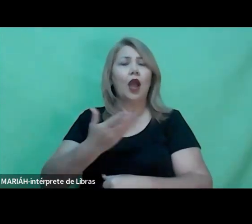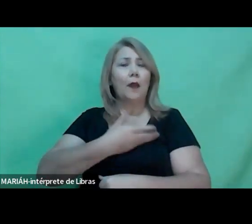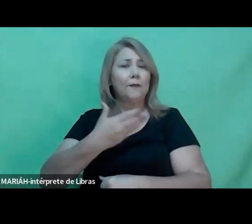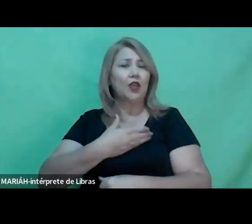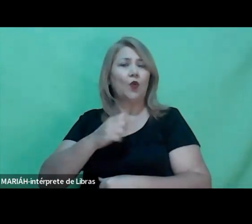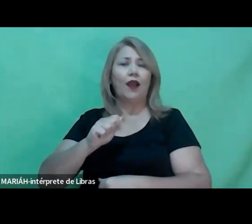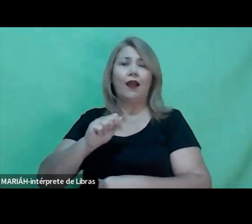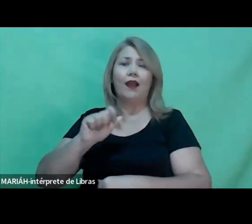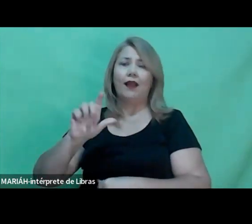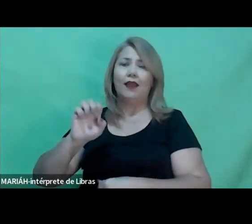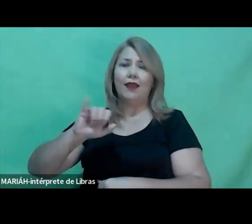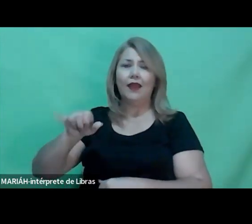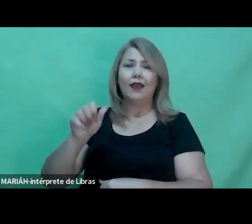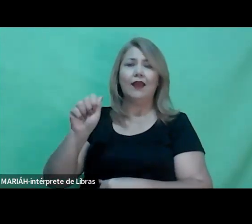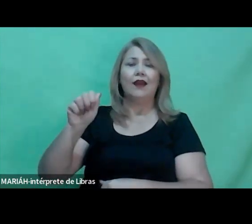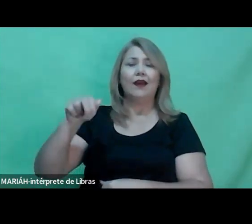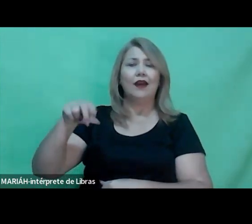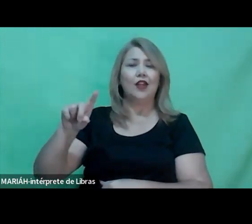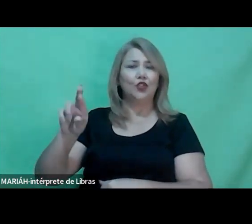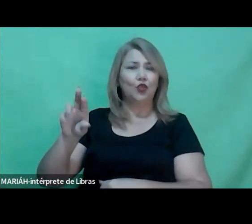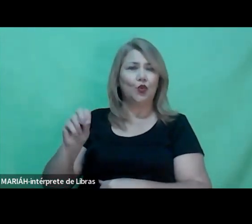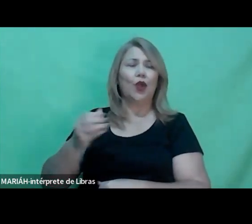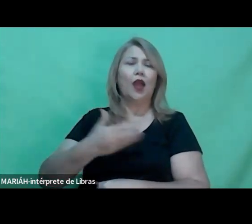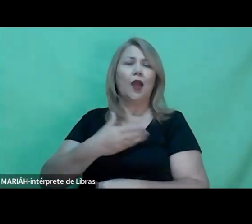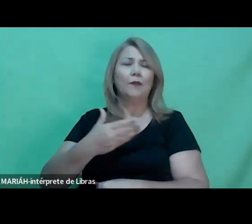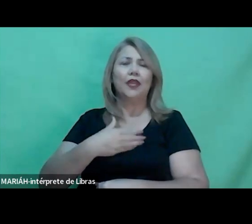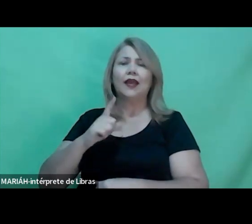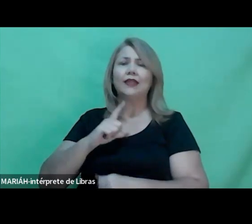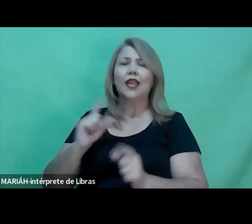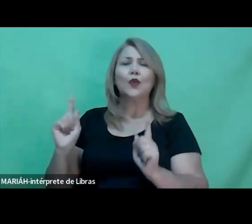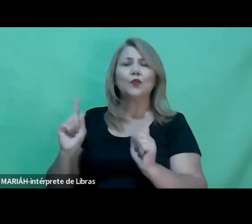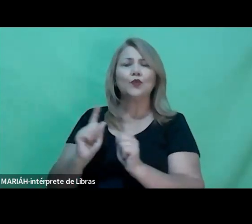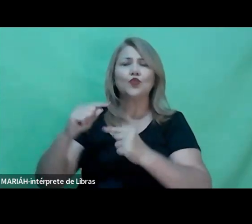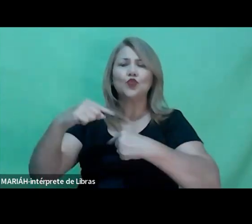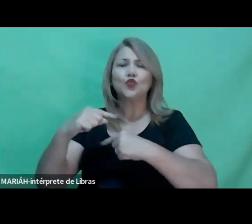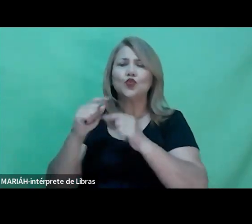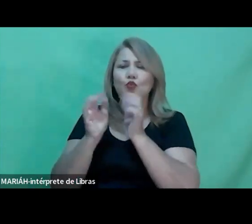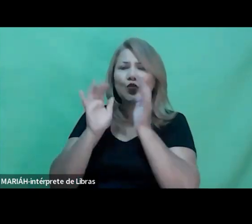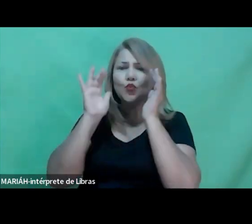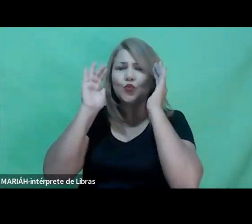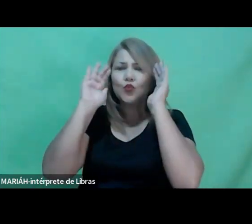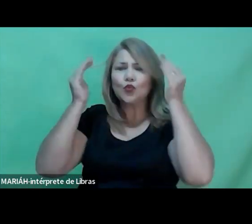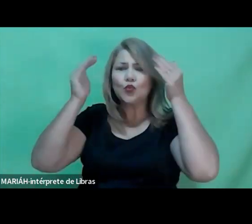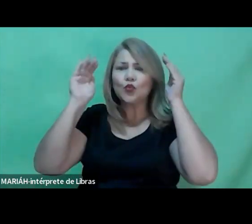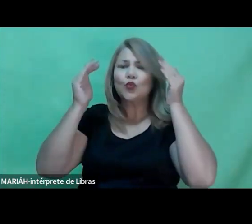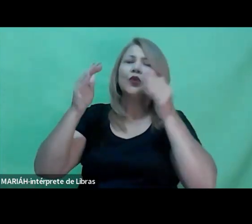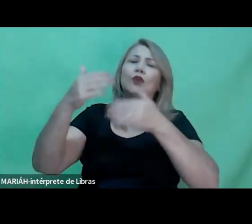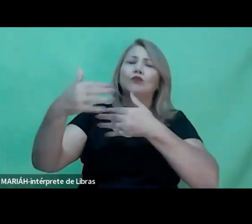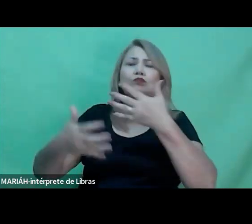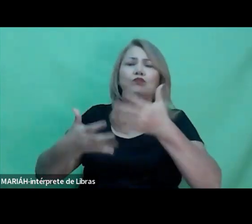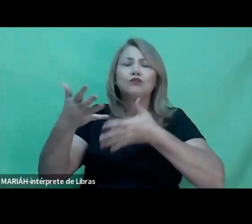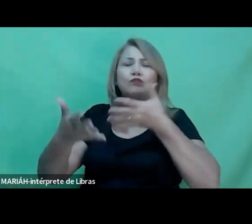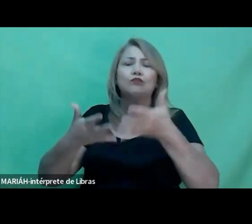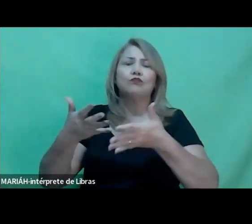comunico utilizando lengua de señas en su muy reducido campo visual o de pronto con